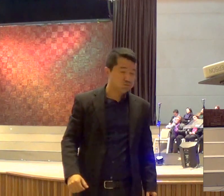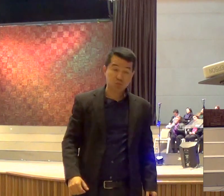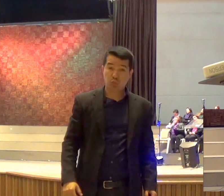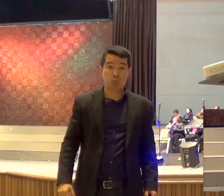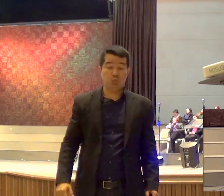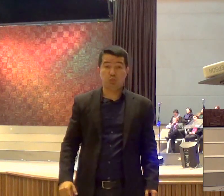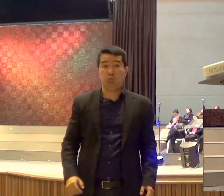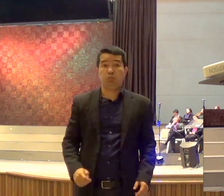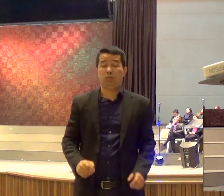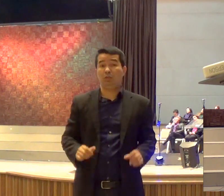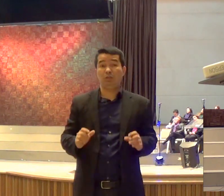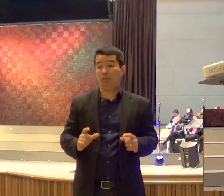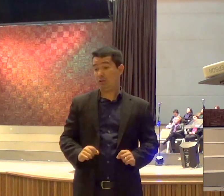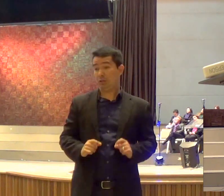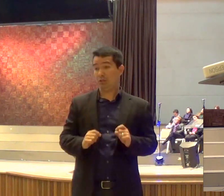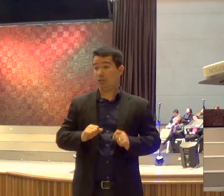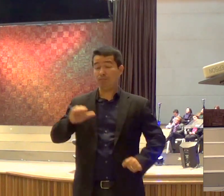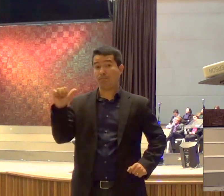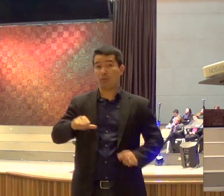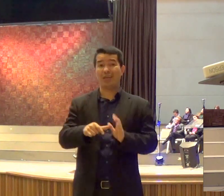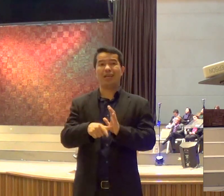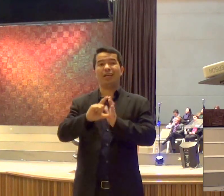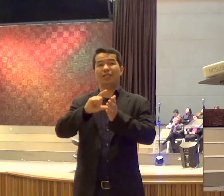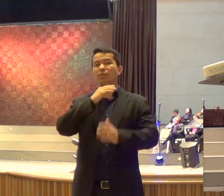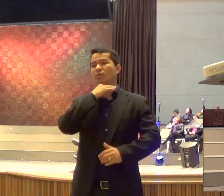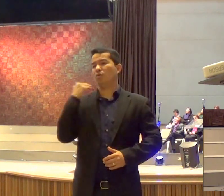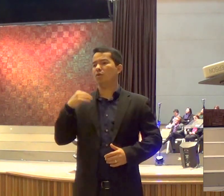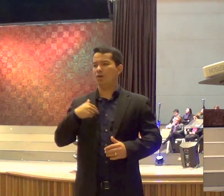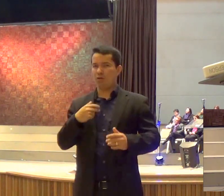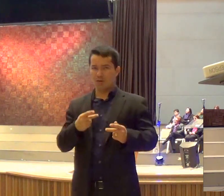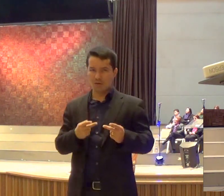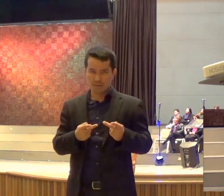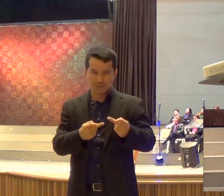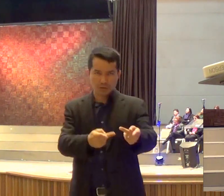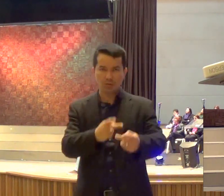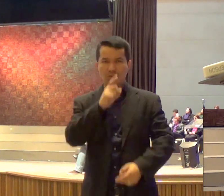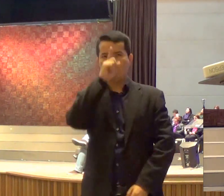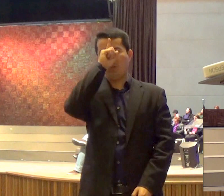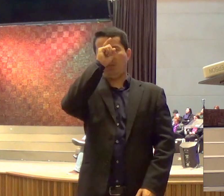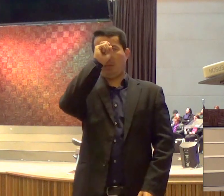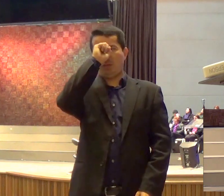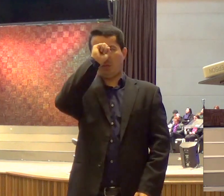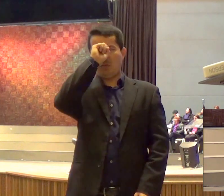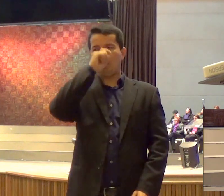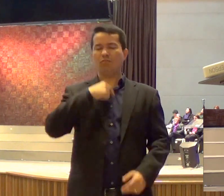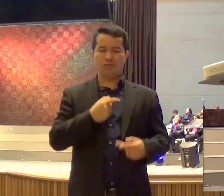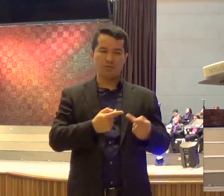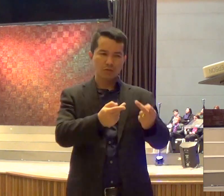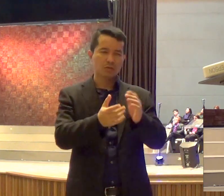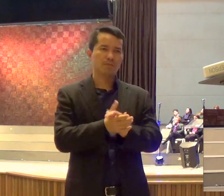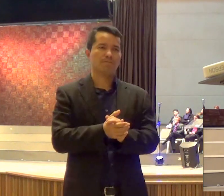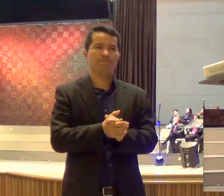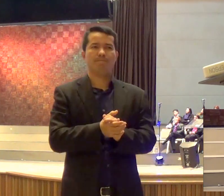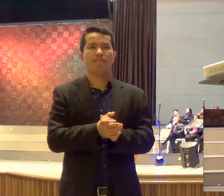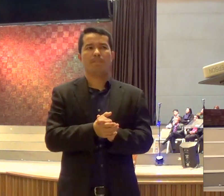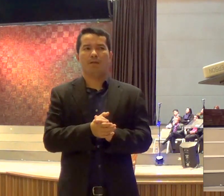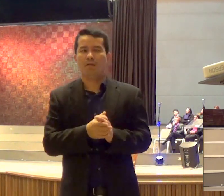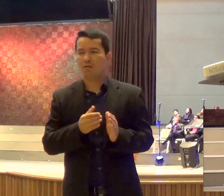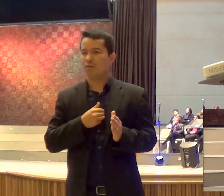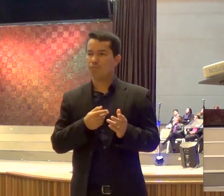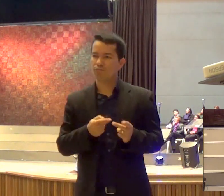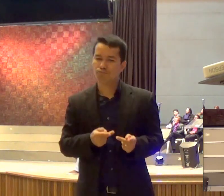e um dia ou antes do seu falecimento eu fui visitá-lo no hospital entrei ali no